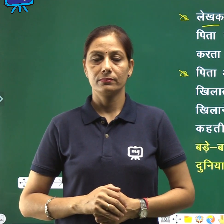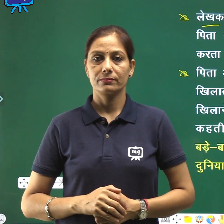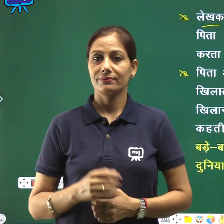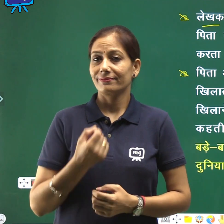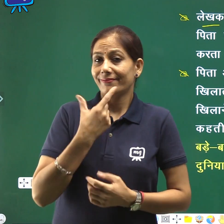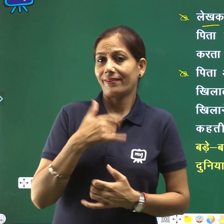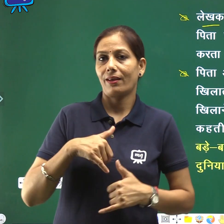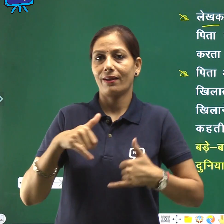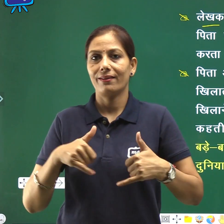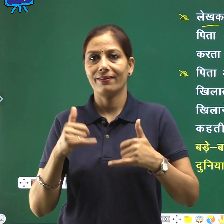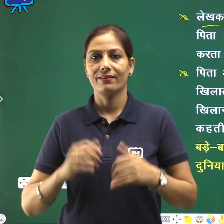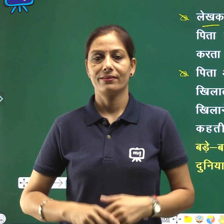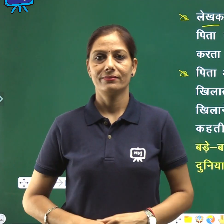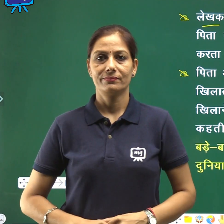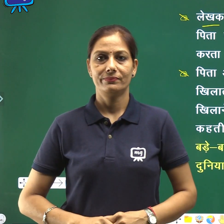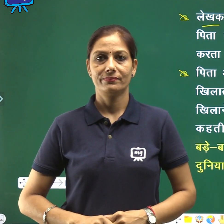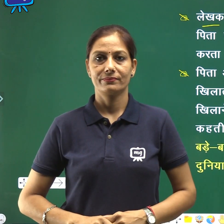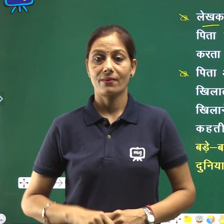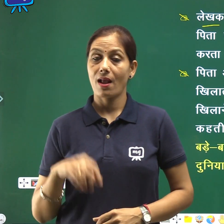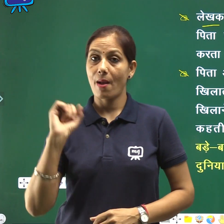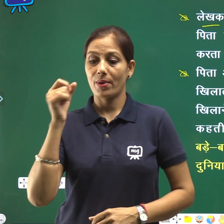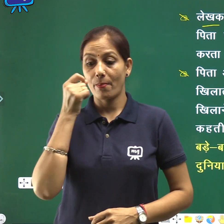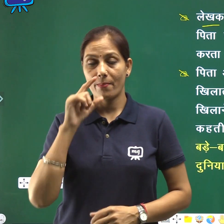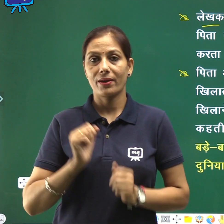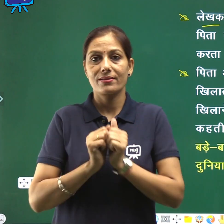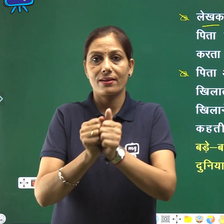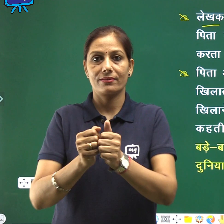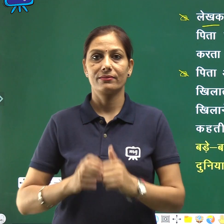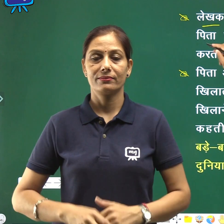हंसते खेलते अपने पिता के साथ